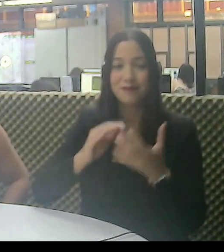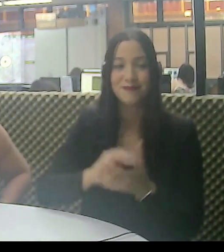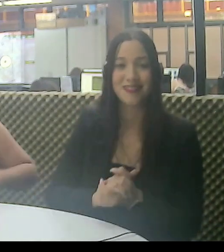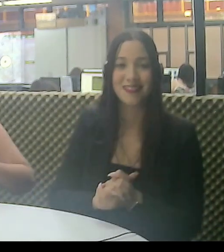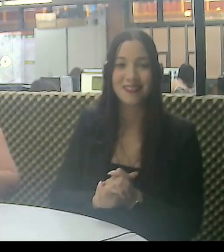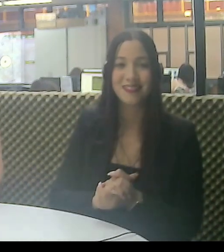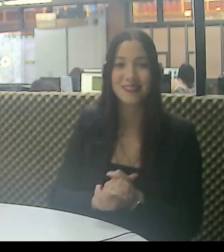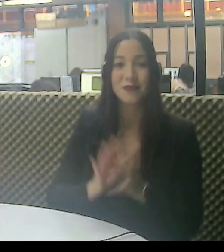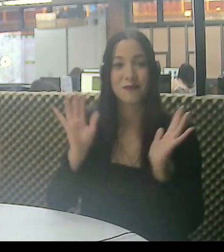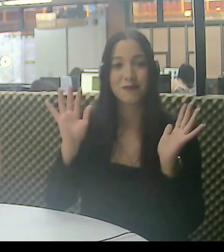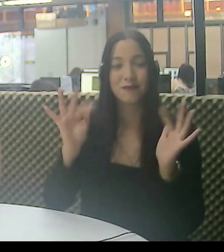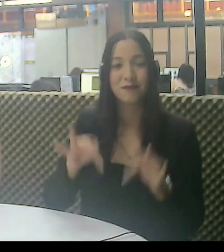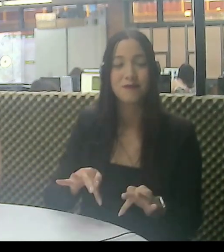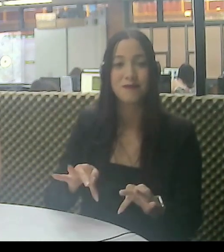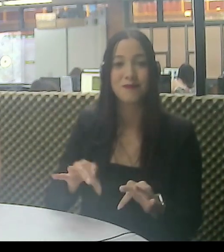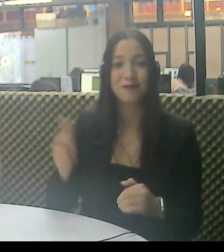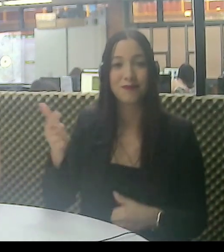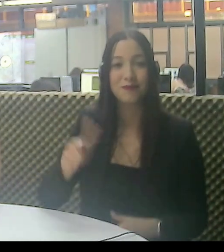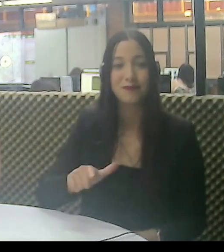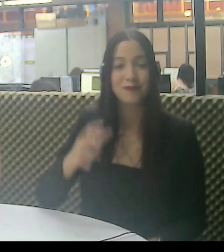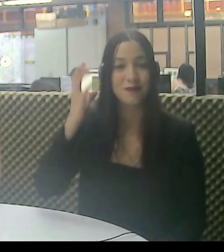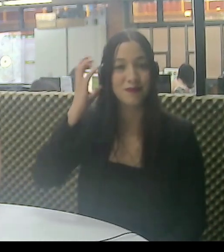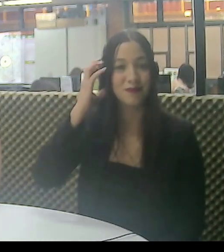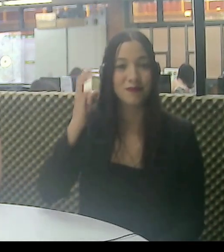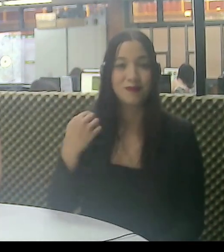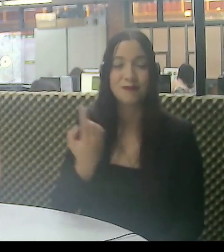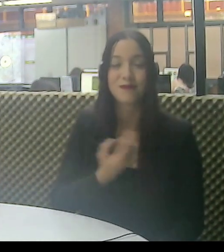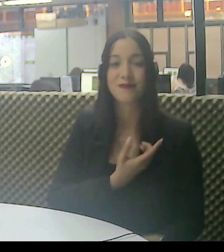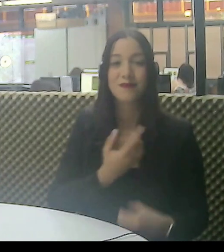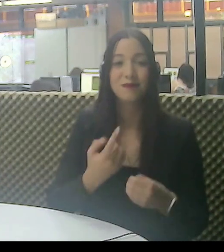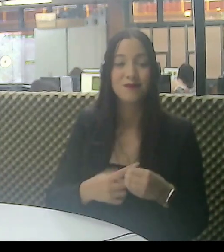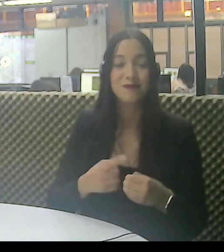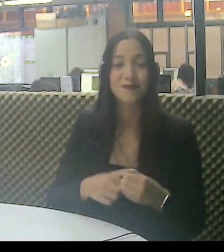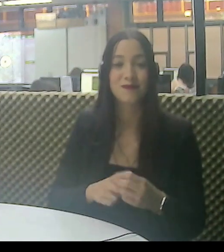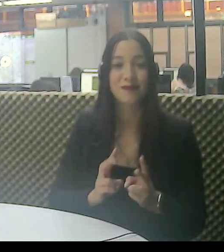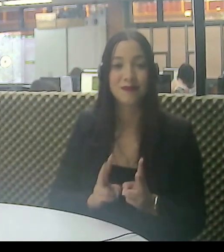bem fica por aqui mais uma edição